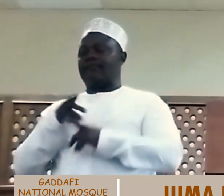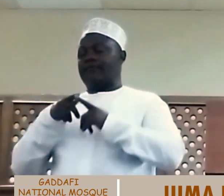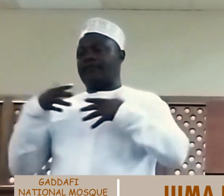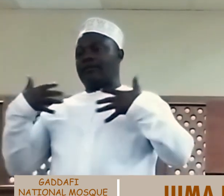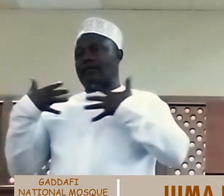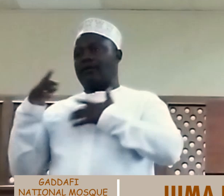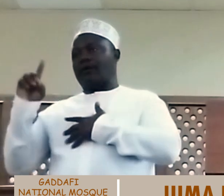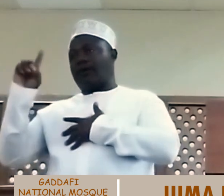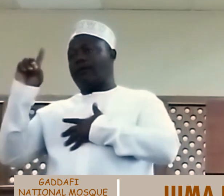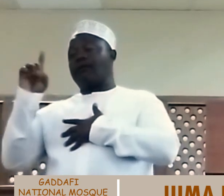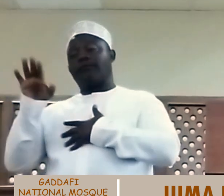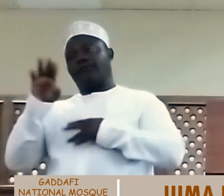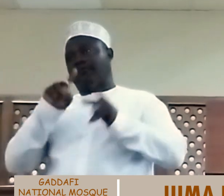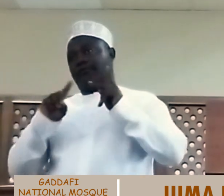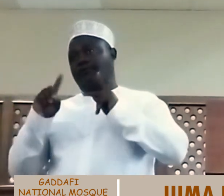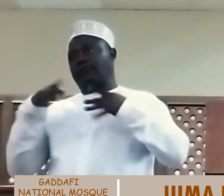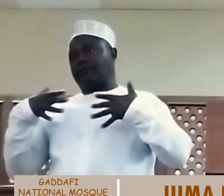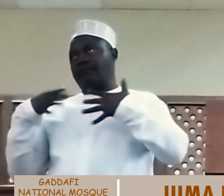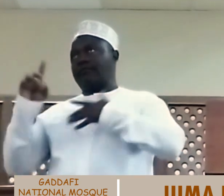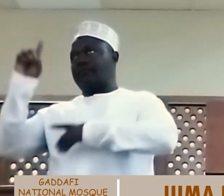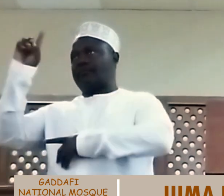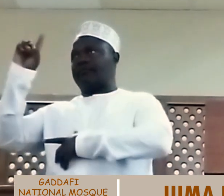اتقوا الله عباد الله